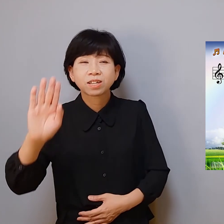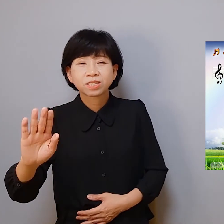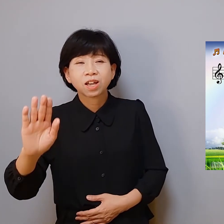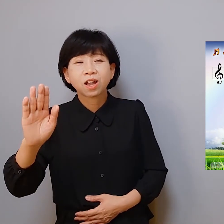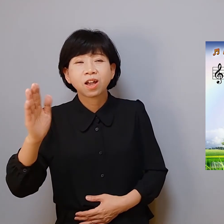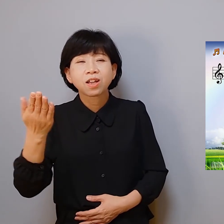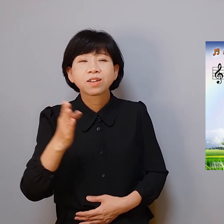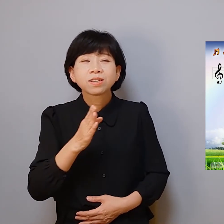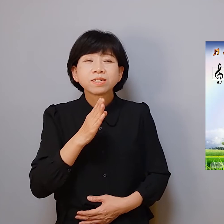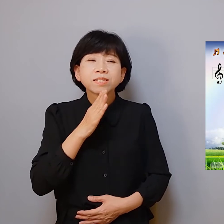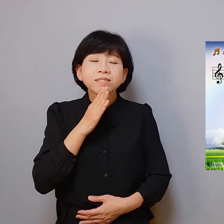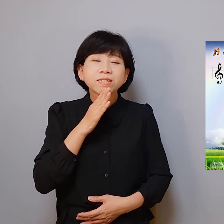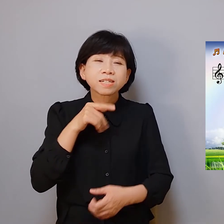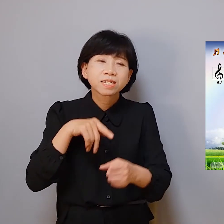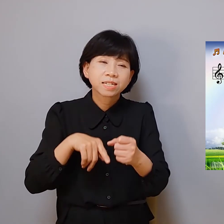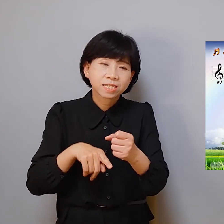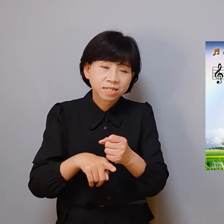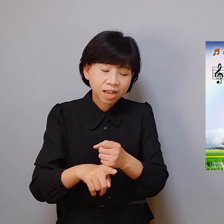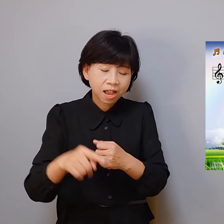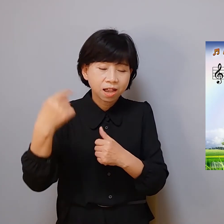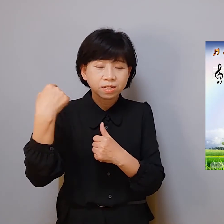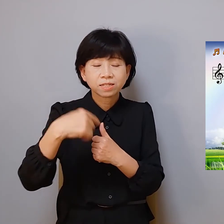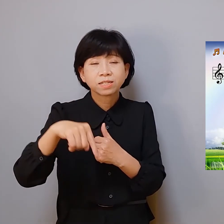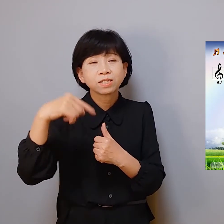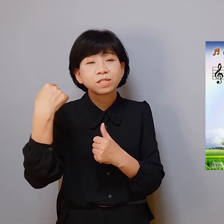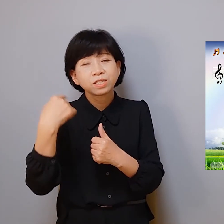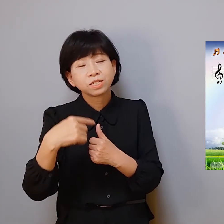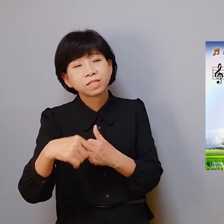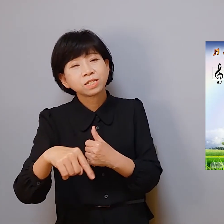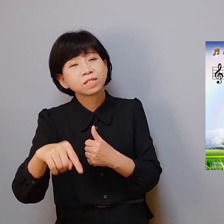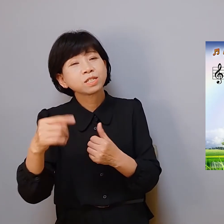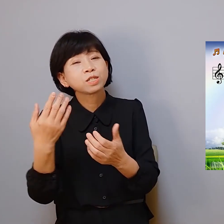스승 되셔서 진리를